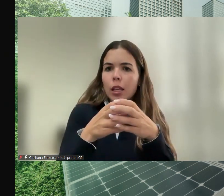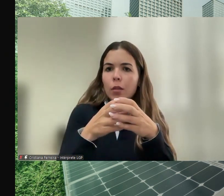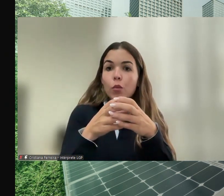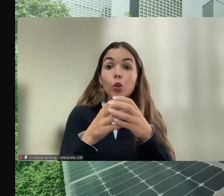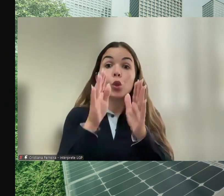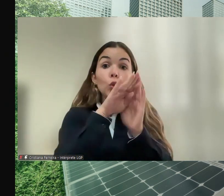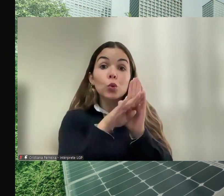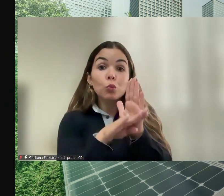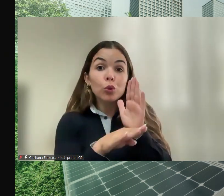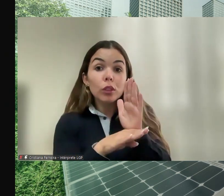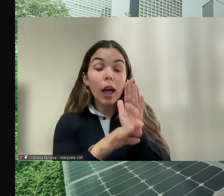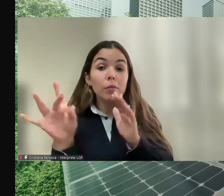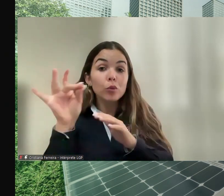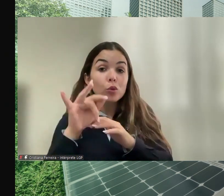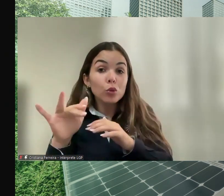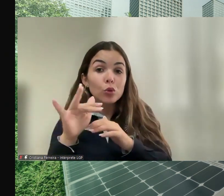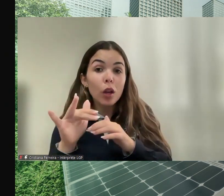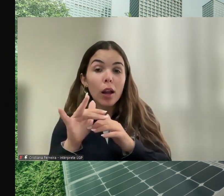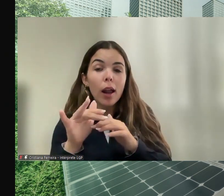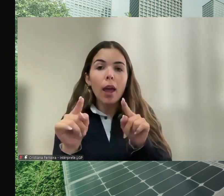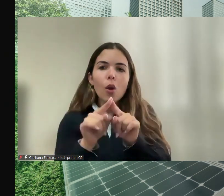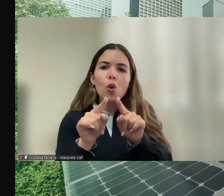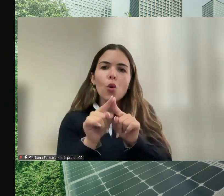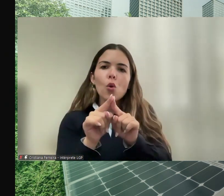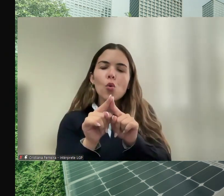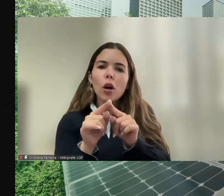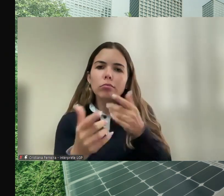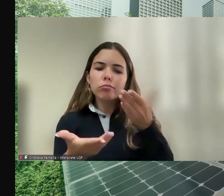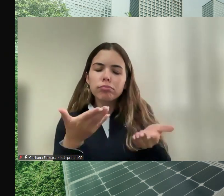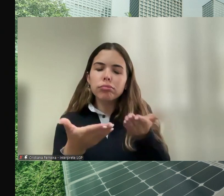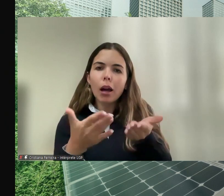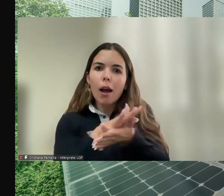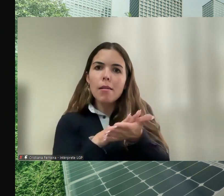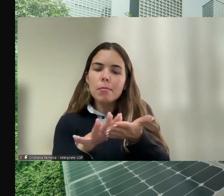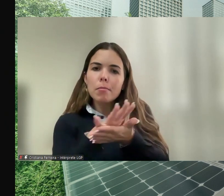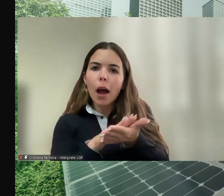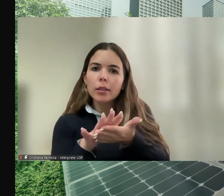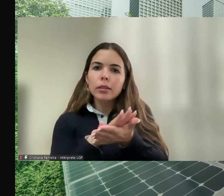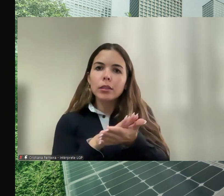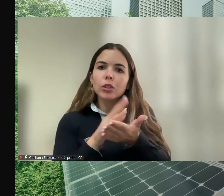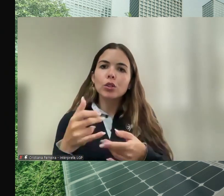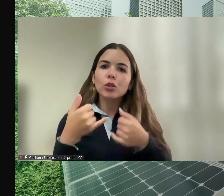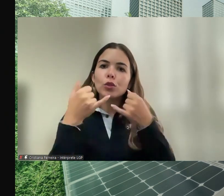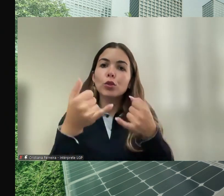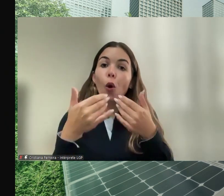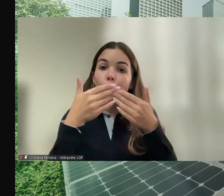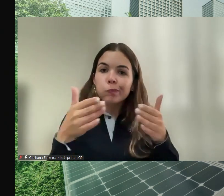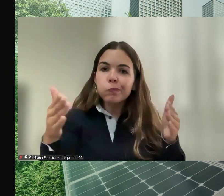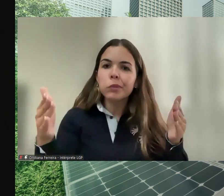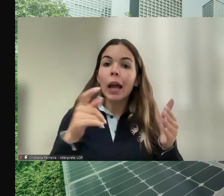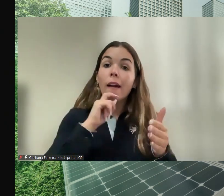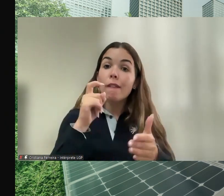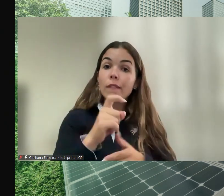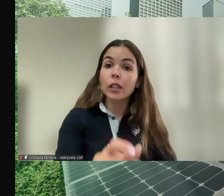regional, alinhar, no fundo são as bases para depois para a abertura dos avisos e